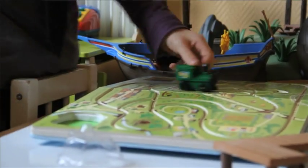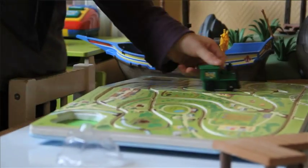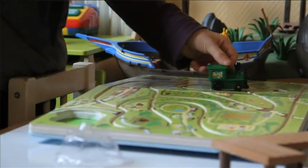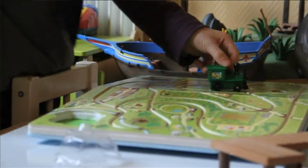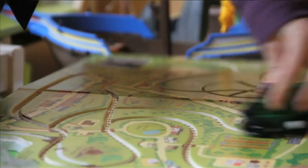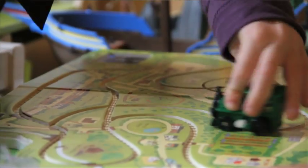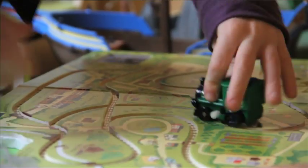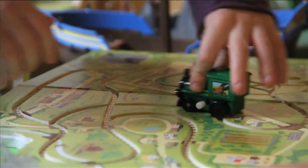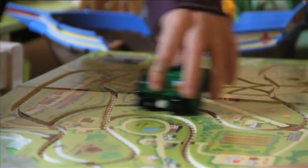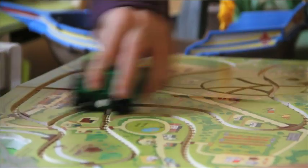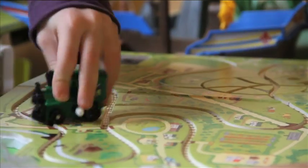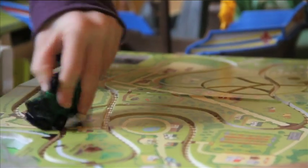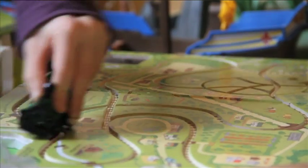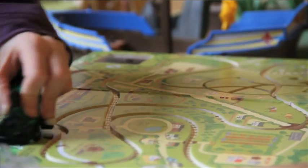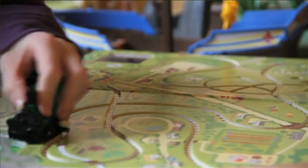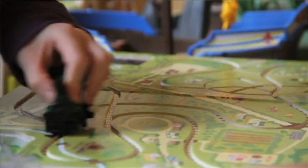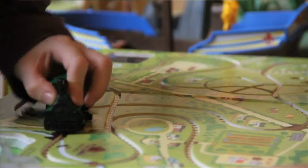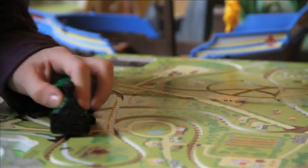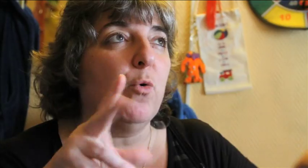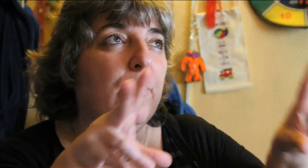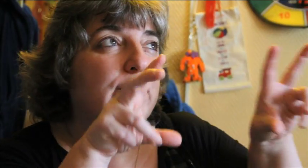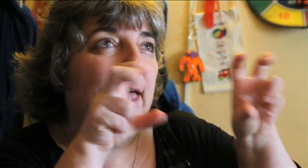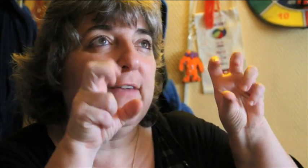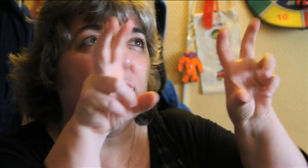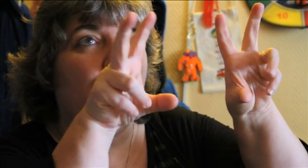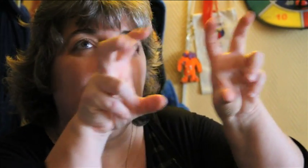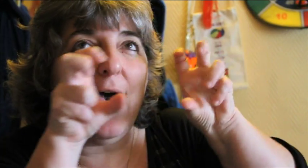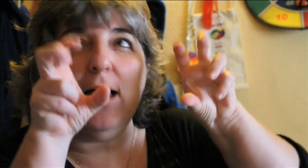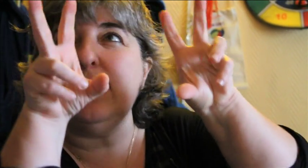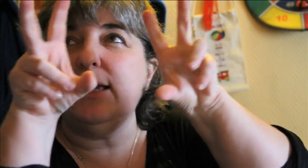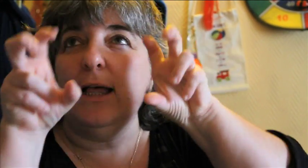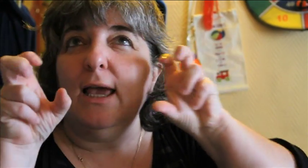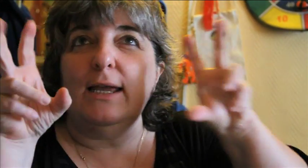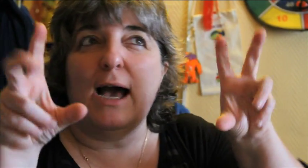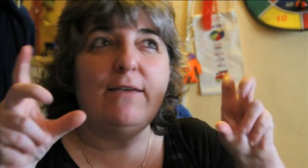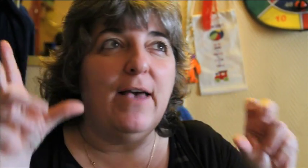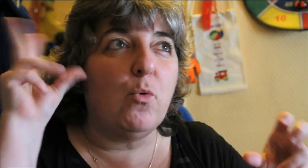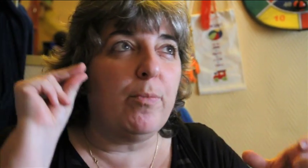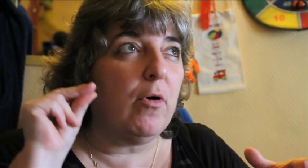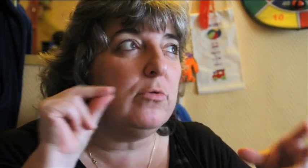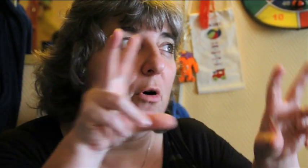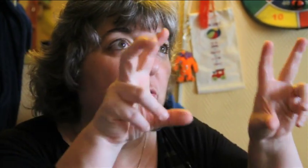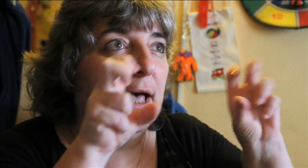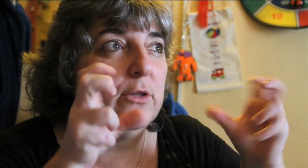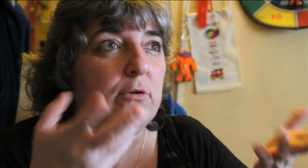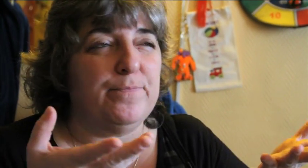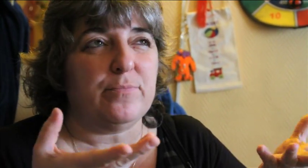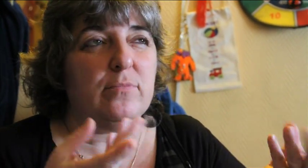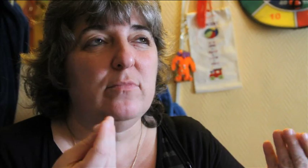les autres, donc c'est qu'il est entendant. Lui, il compensait avec son regard, il arrivait à comprendre en regardant.